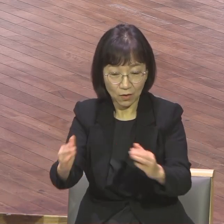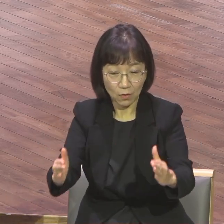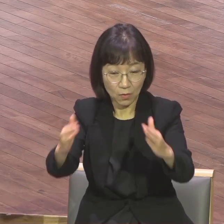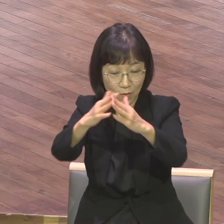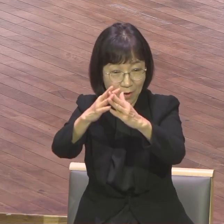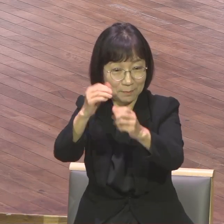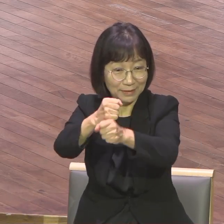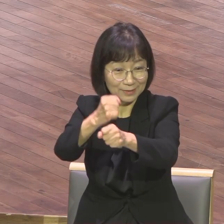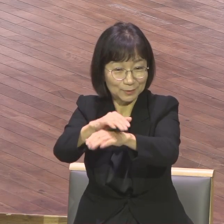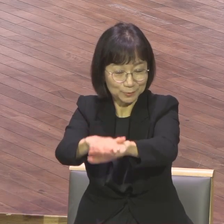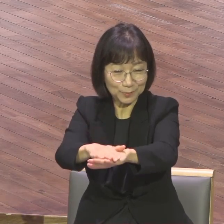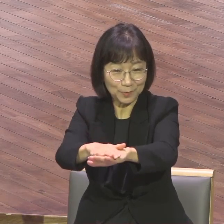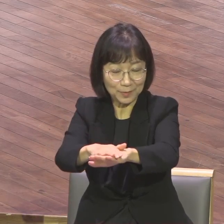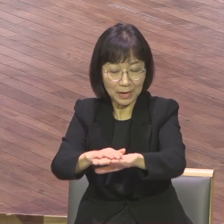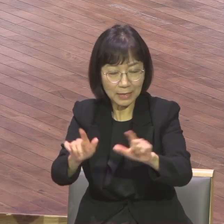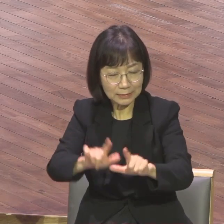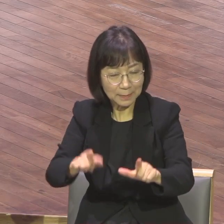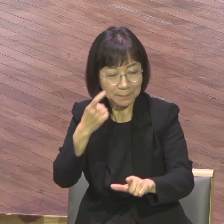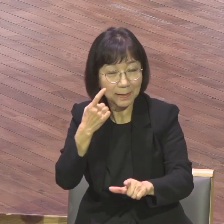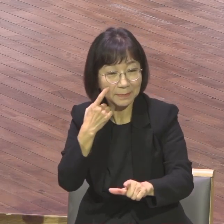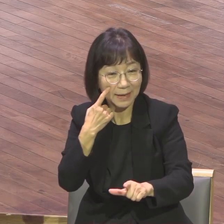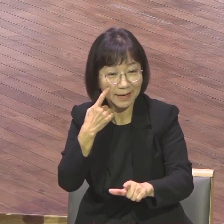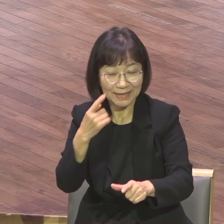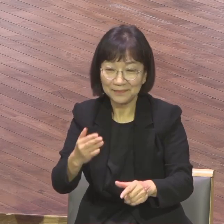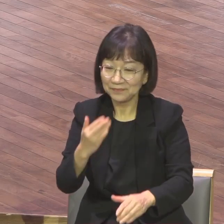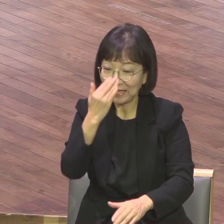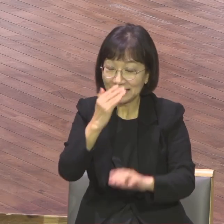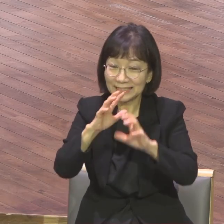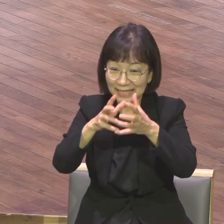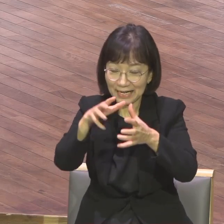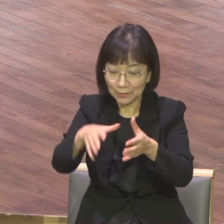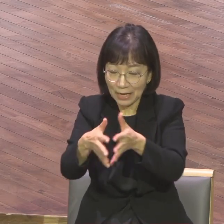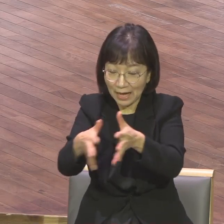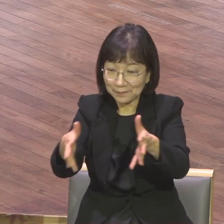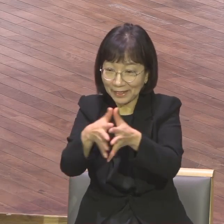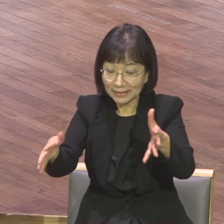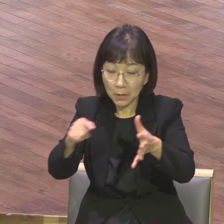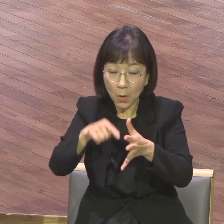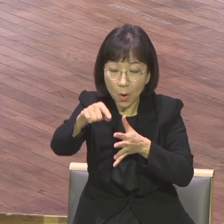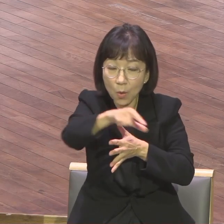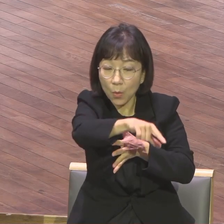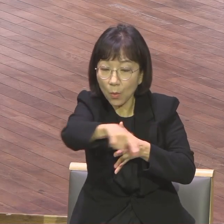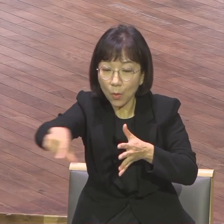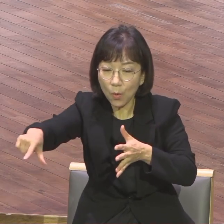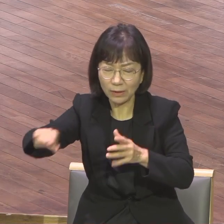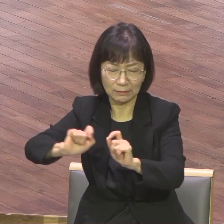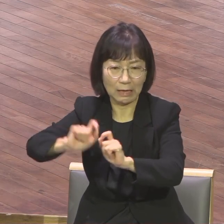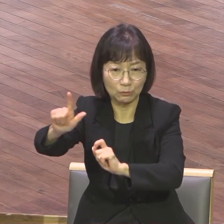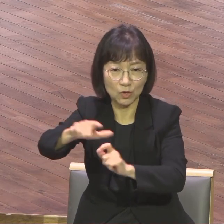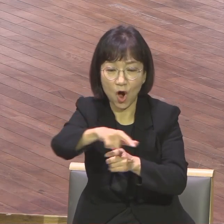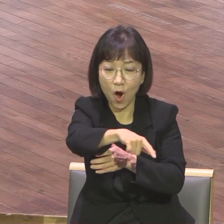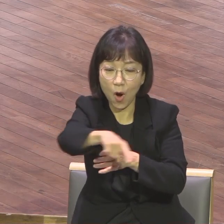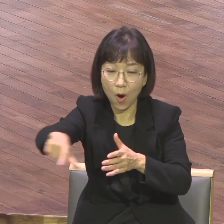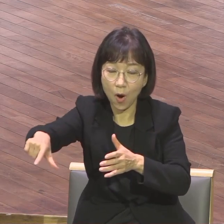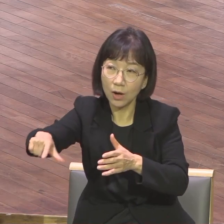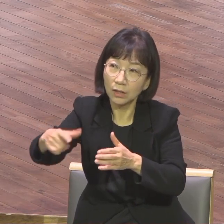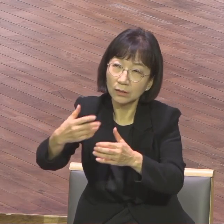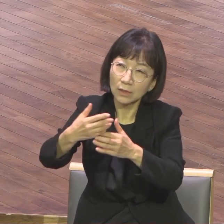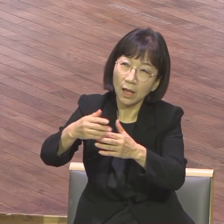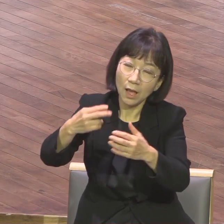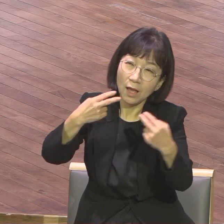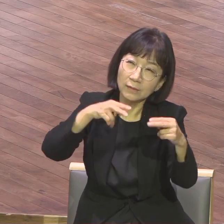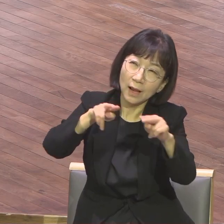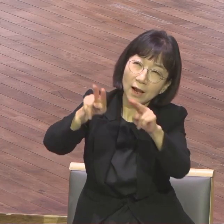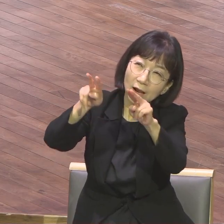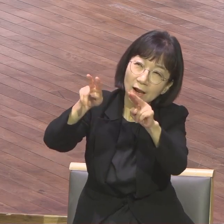가보면 테라스가 있는 아파트들이 거의 다인데 테라스가 그렇게 이 하늘이 보이도록 이